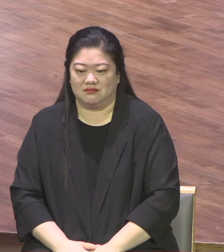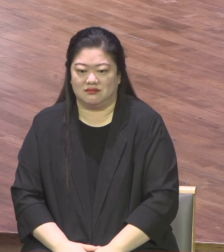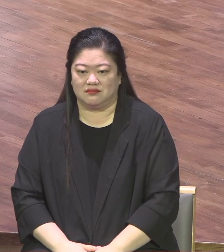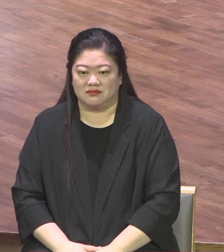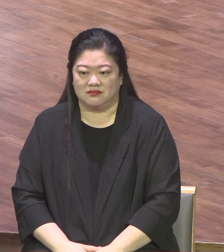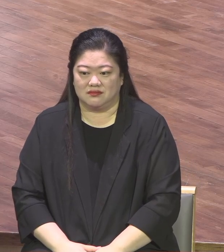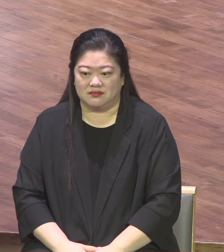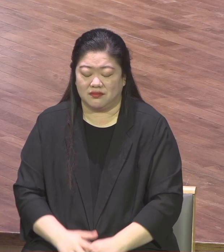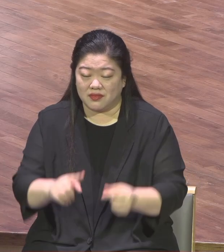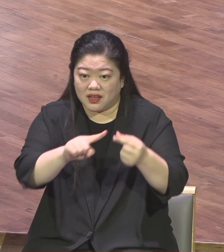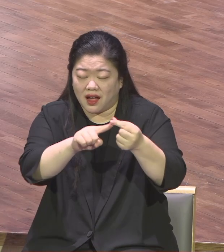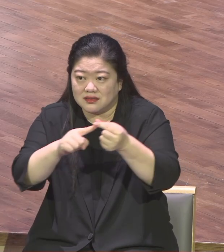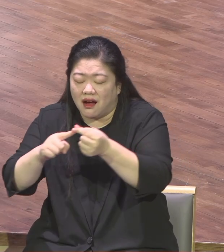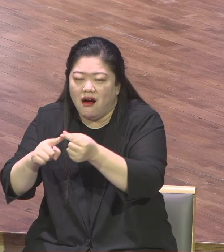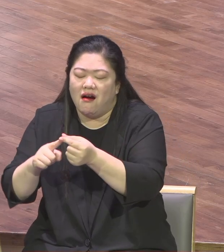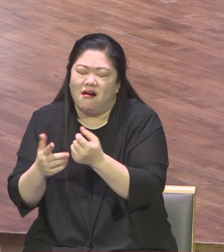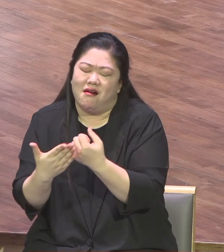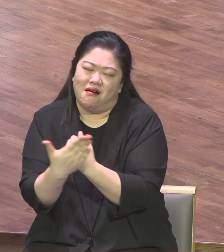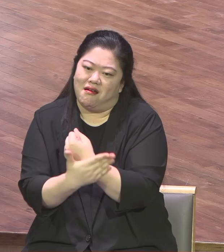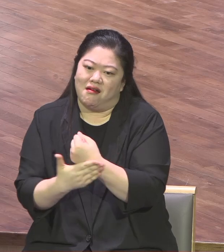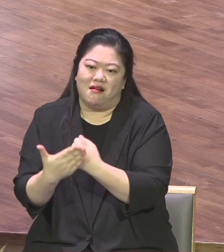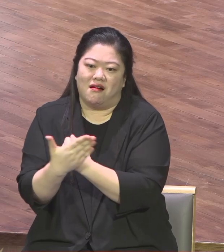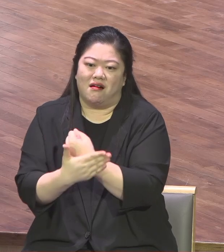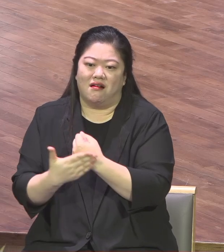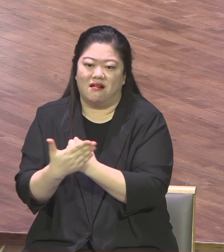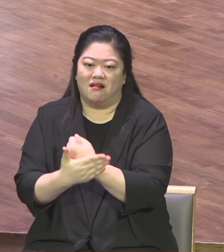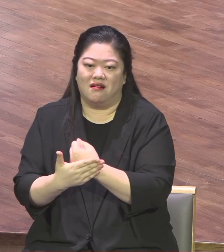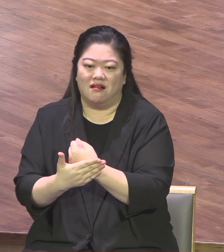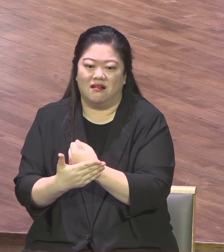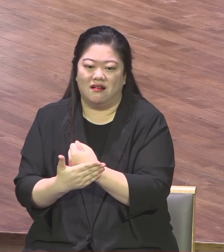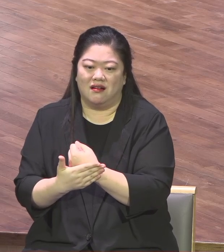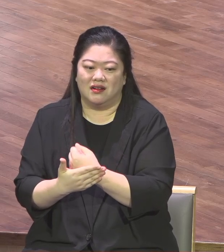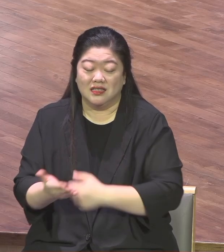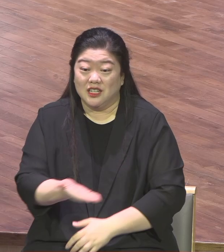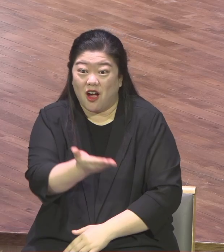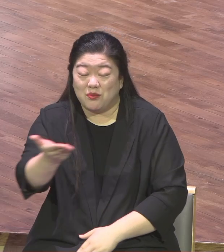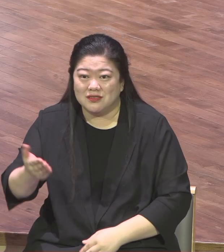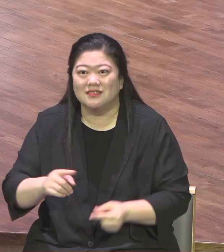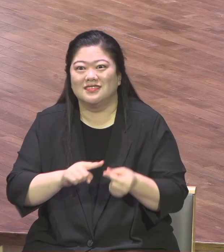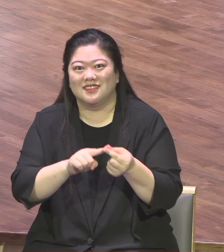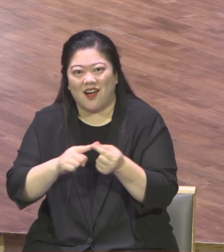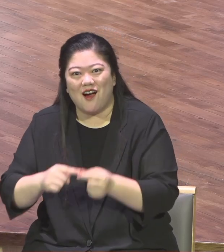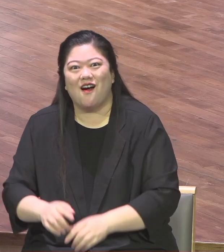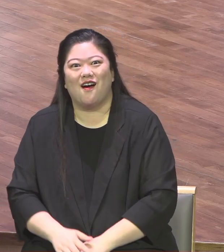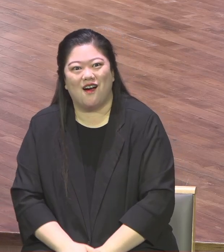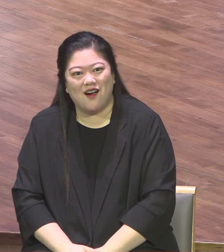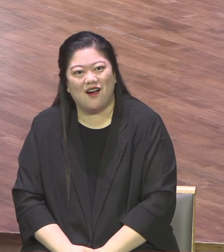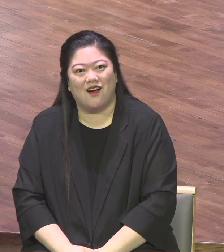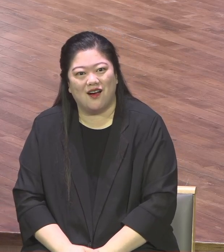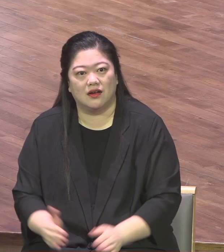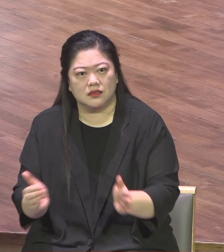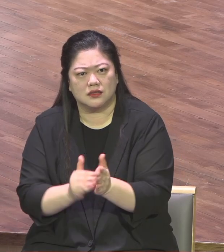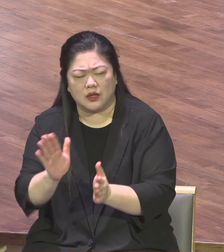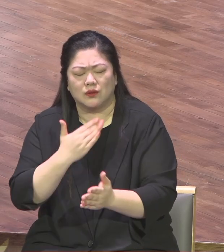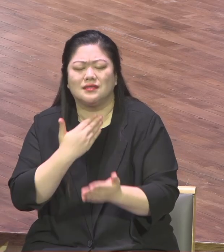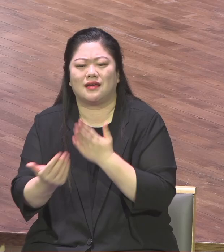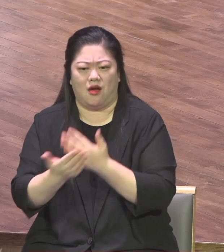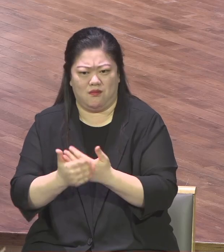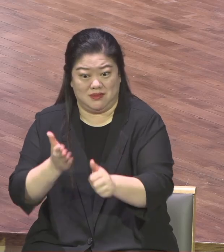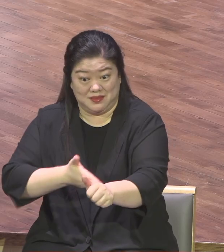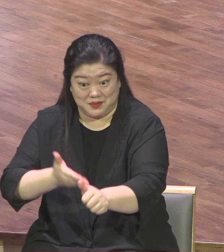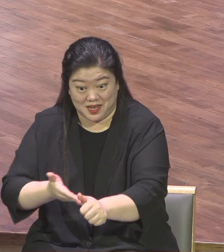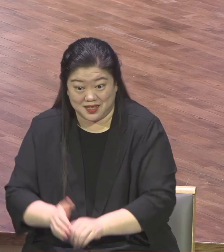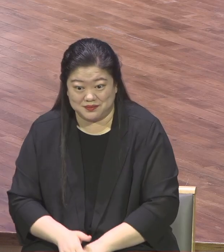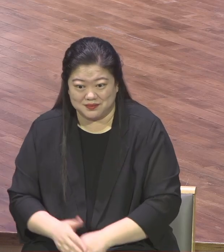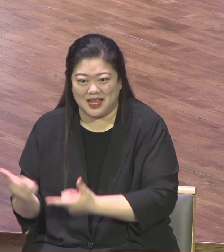가사 내용들이고 여러분에게 부르고 끝나는 것이 아니라 체험되길 바랍니다. 신앙